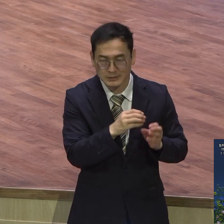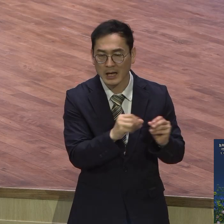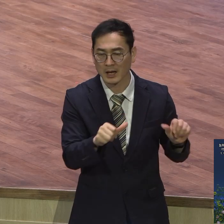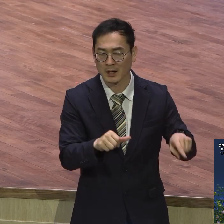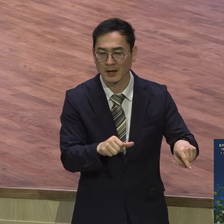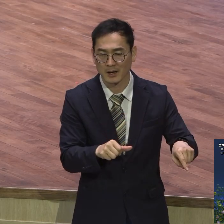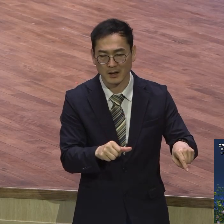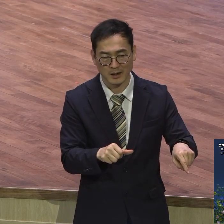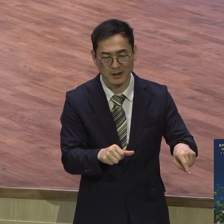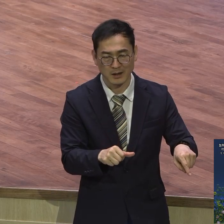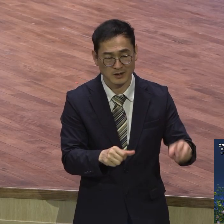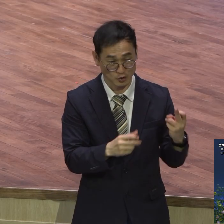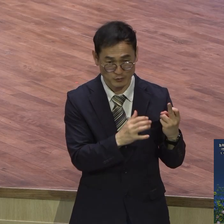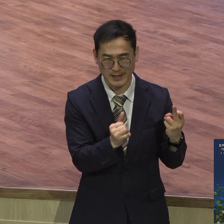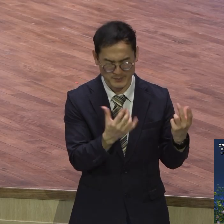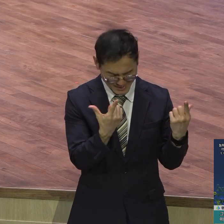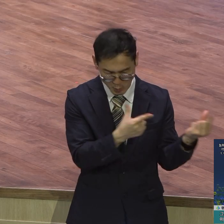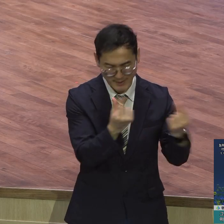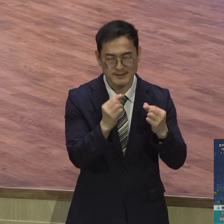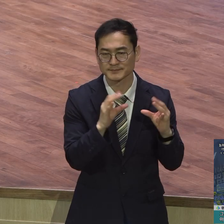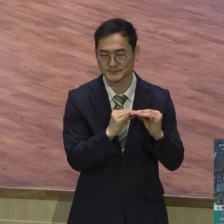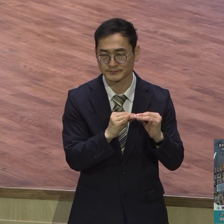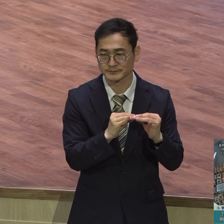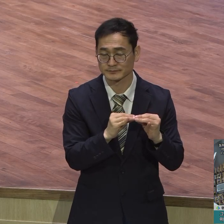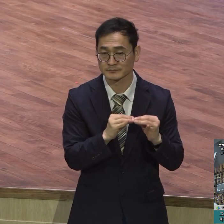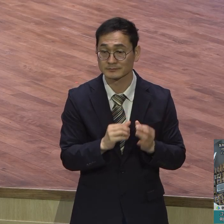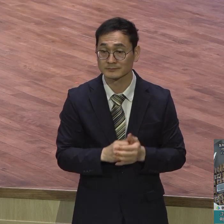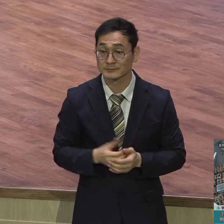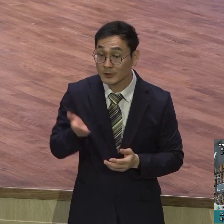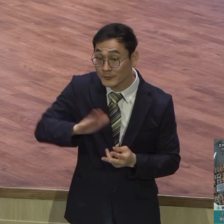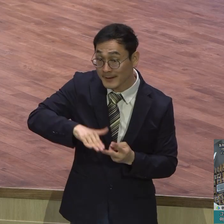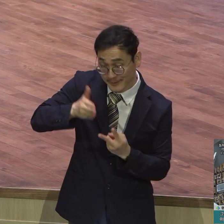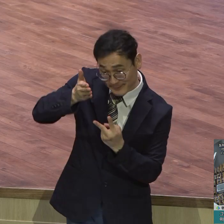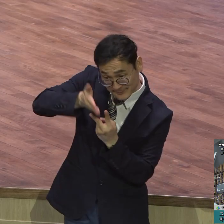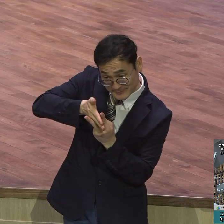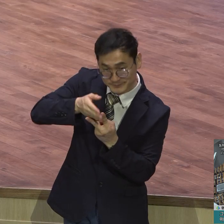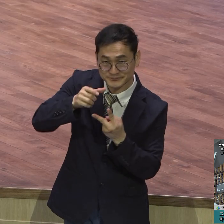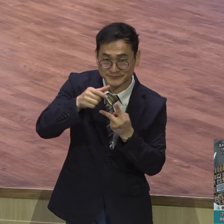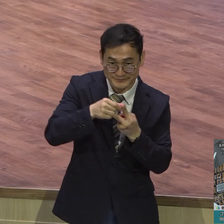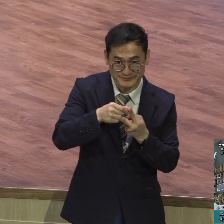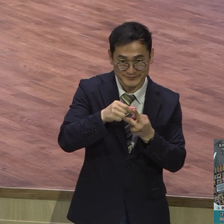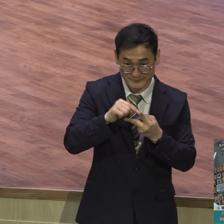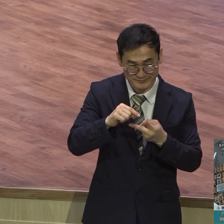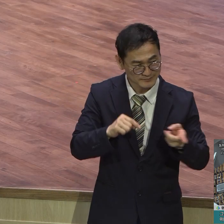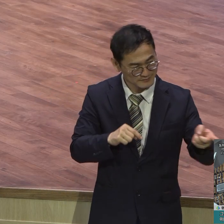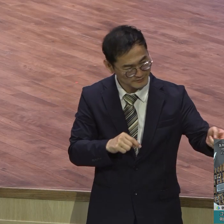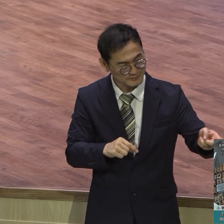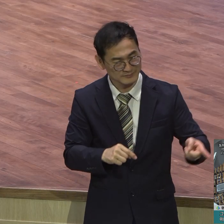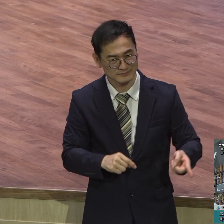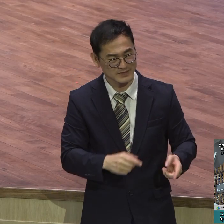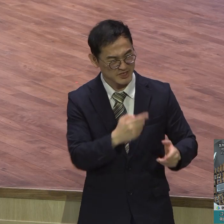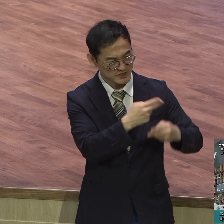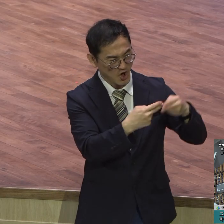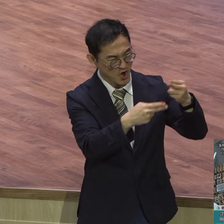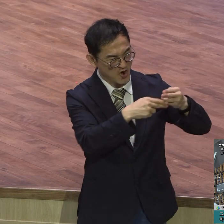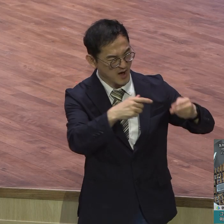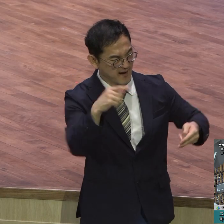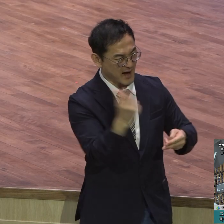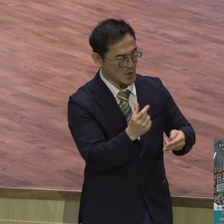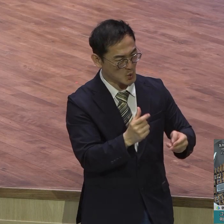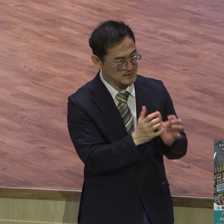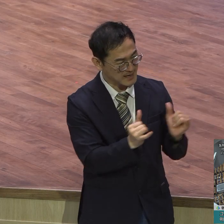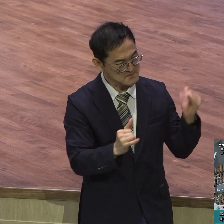문제입니다. 28절입니다. 그러나 그러나 땅 그 주민은 강하고 성업은 견고하고 힘이